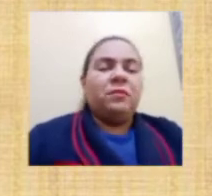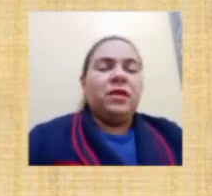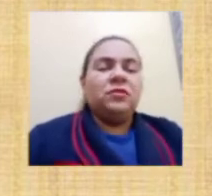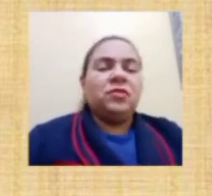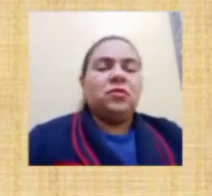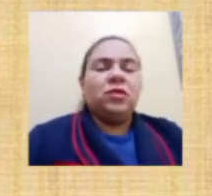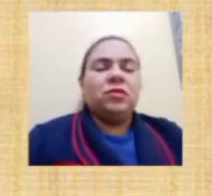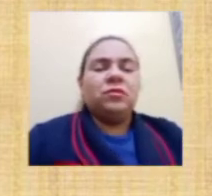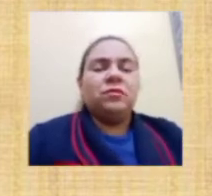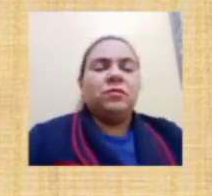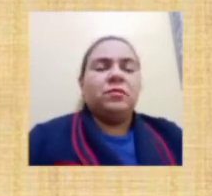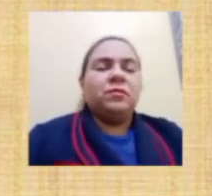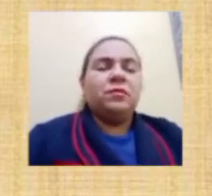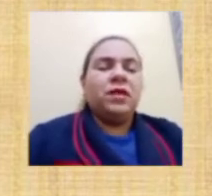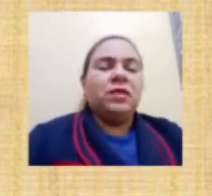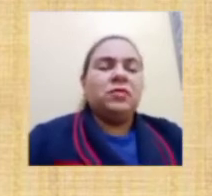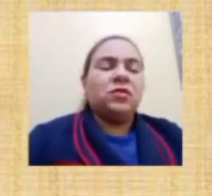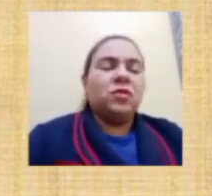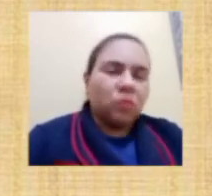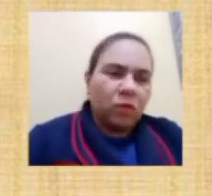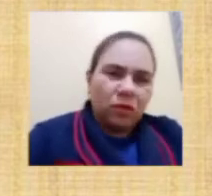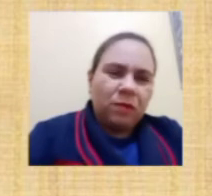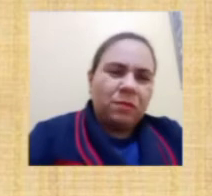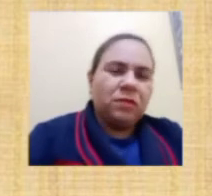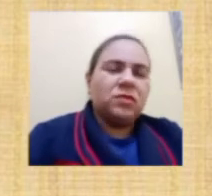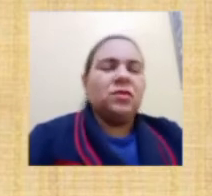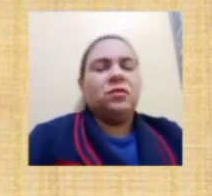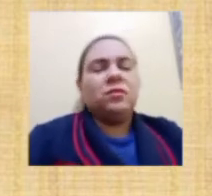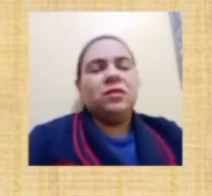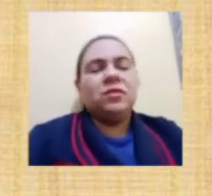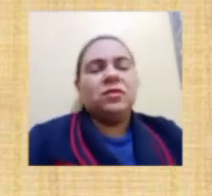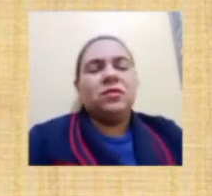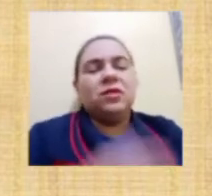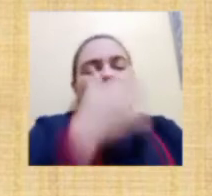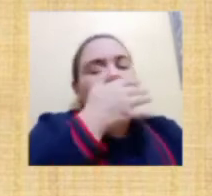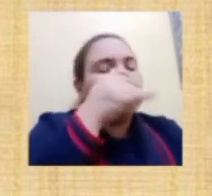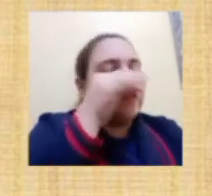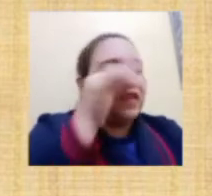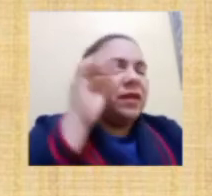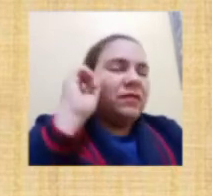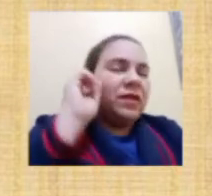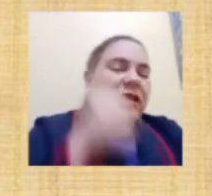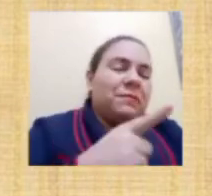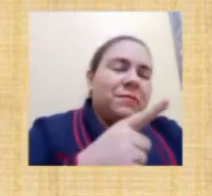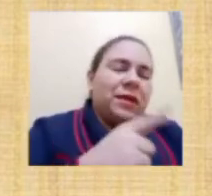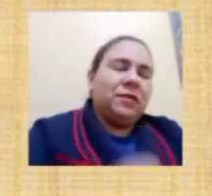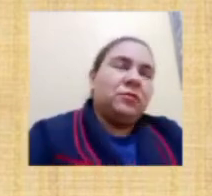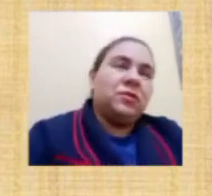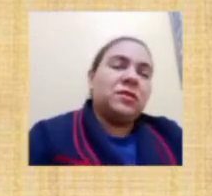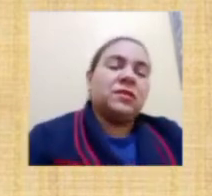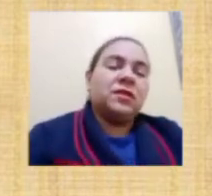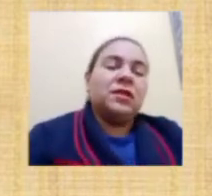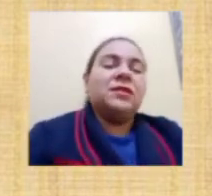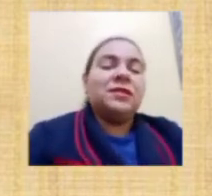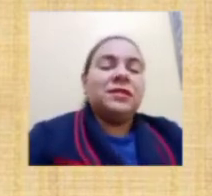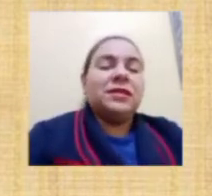Deu um negocinho errado. Tá, então na letra D, você vai